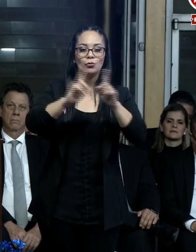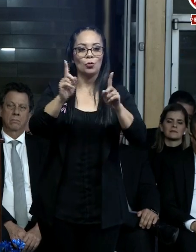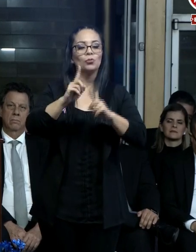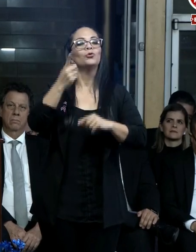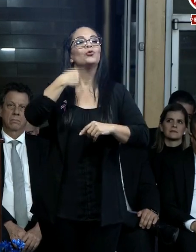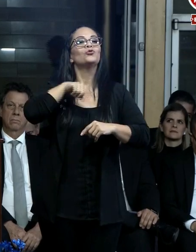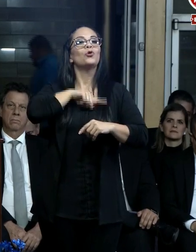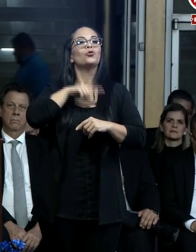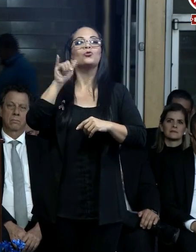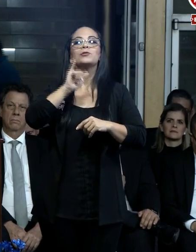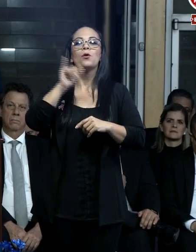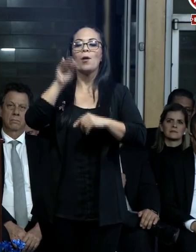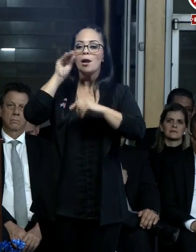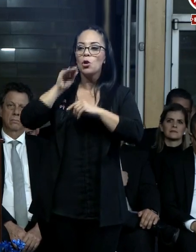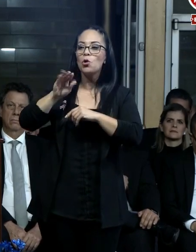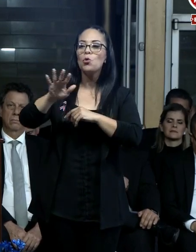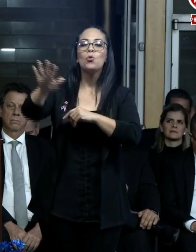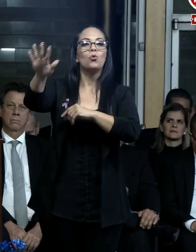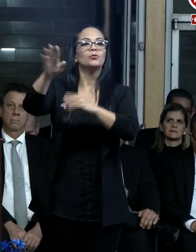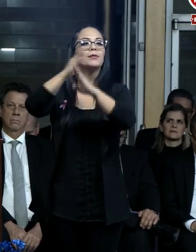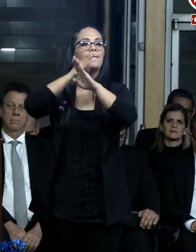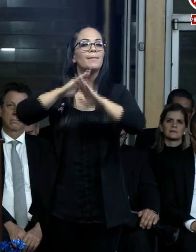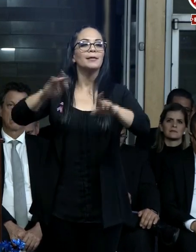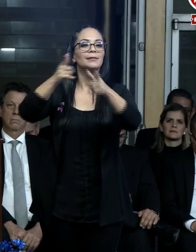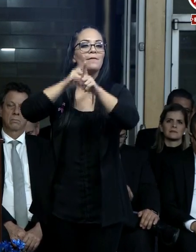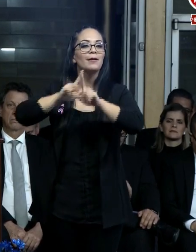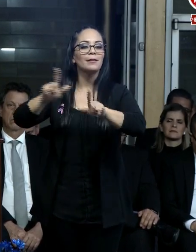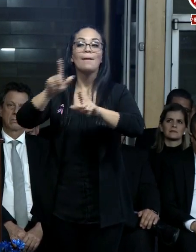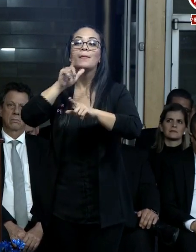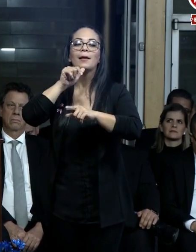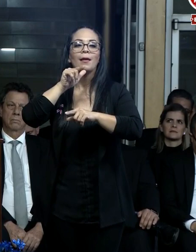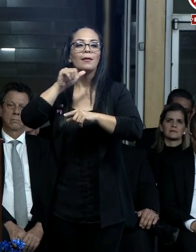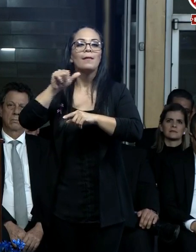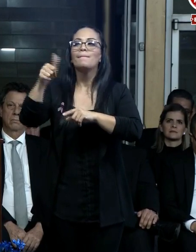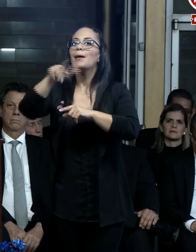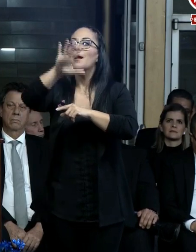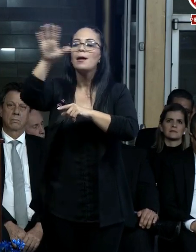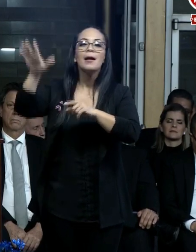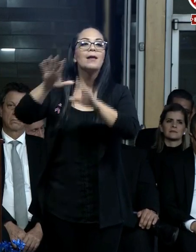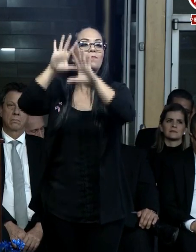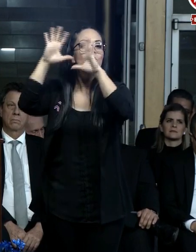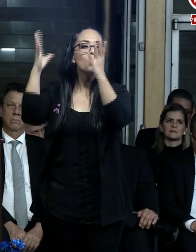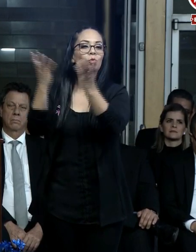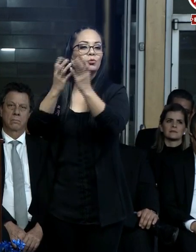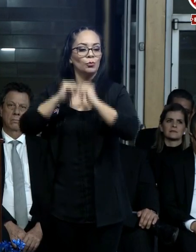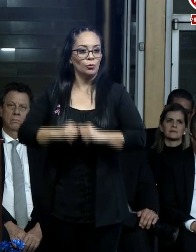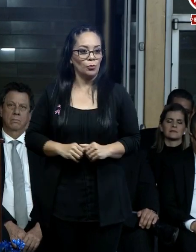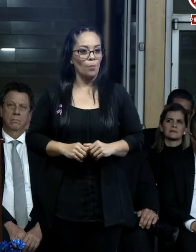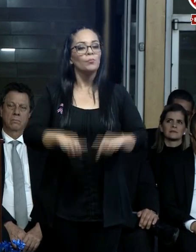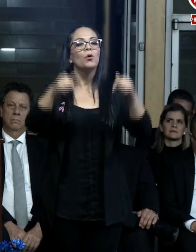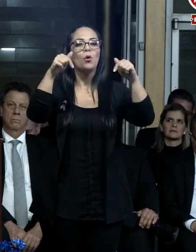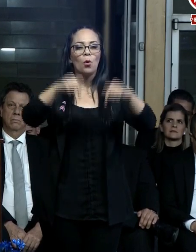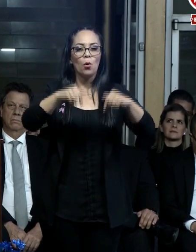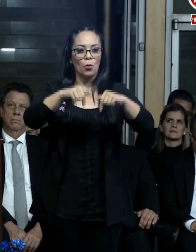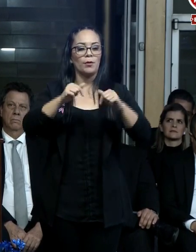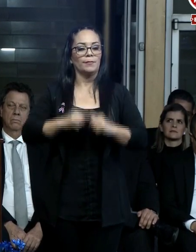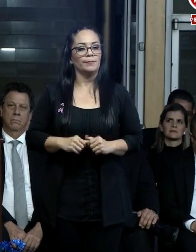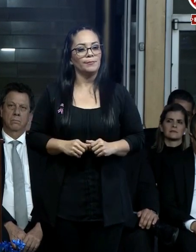un faro de paz y de libertad para el mundo. Hoy vamos a